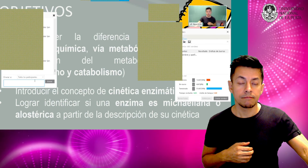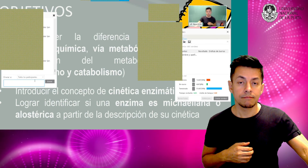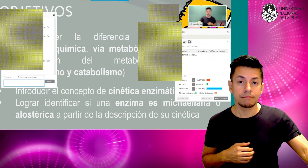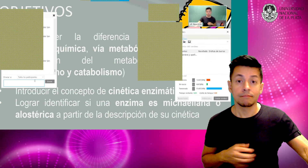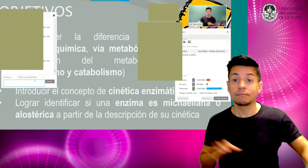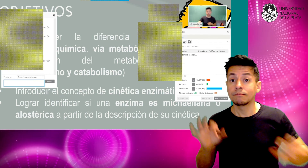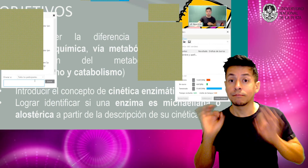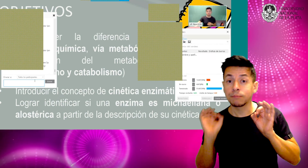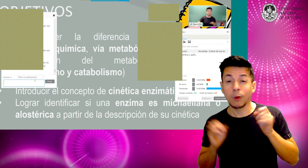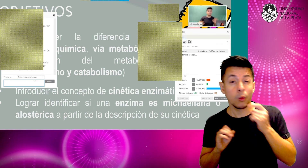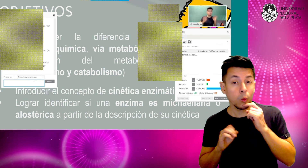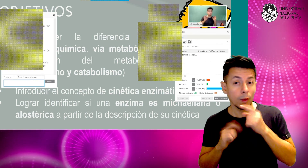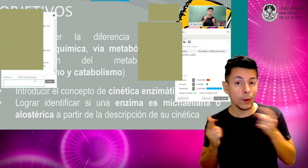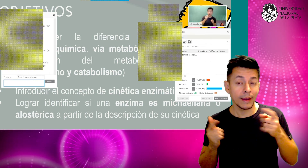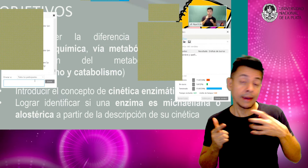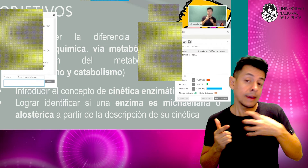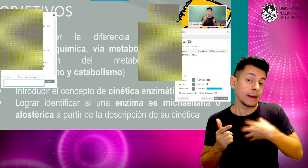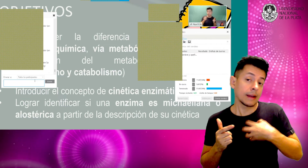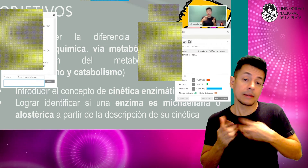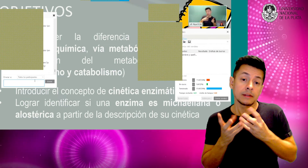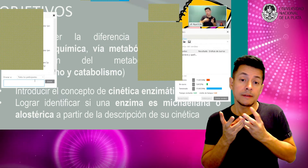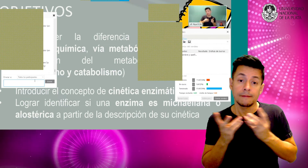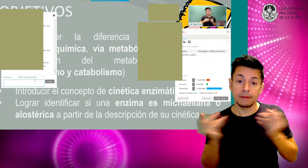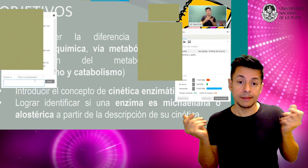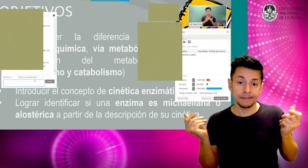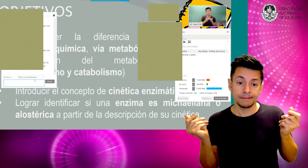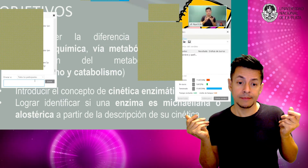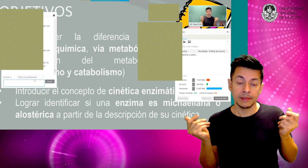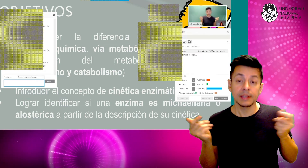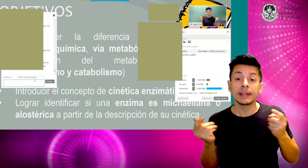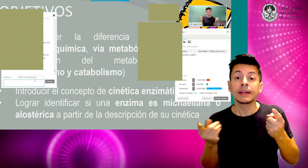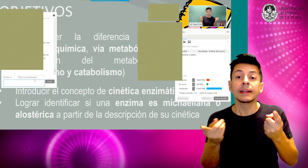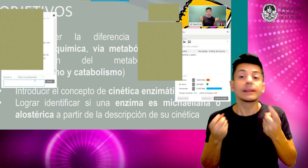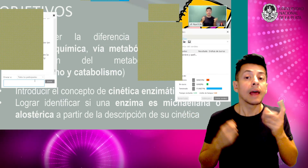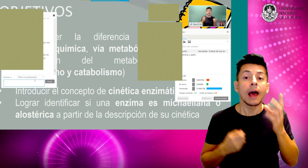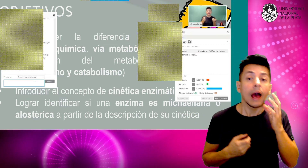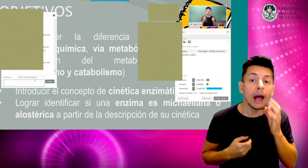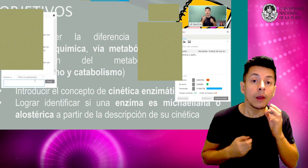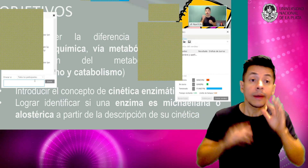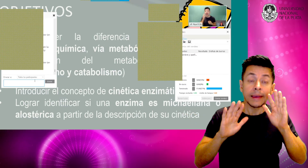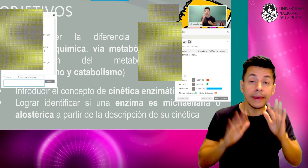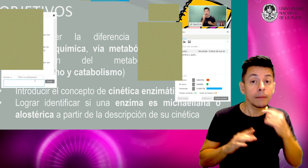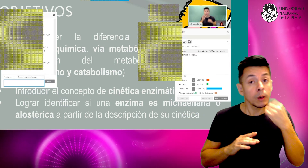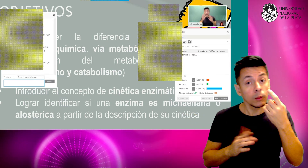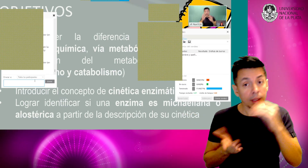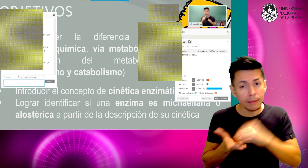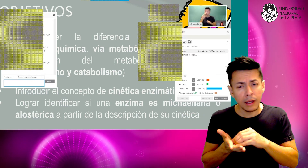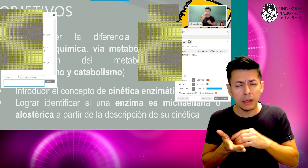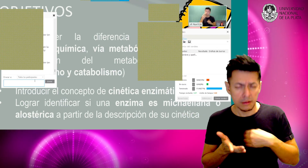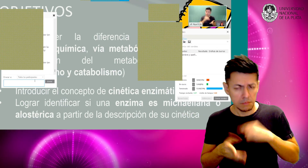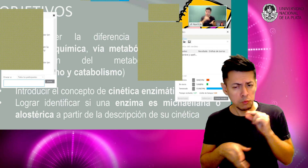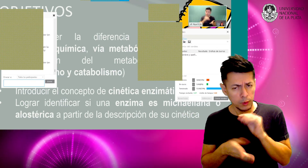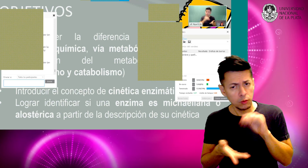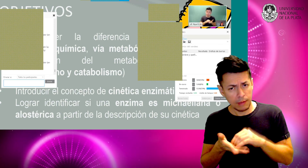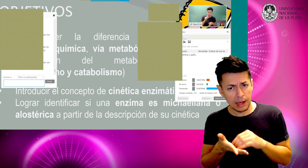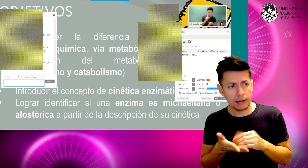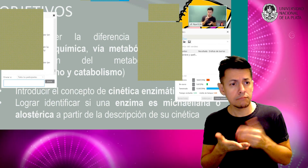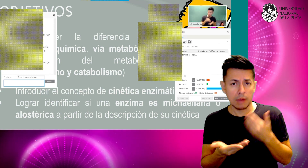Damos por terminada la clase. Si necesitan y quieren quedarse preguntando algo, yo siempre me quedo un ratito después de